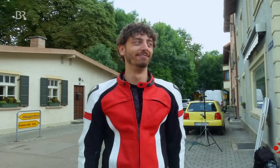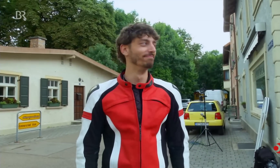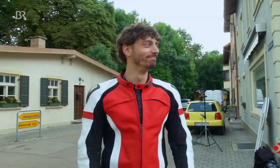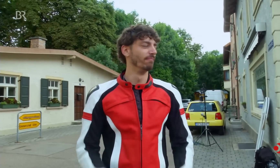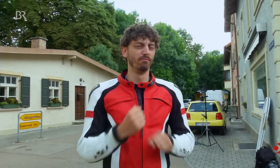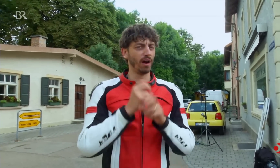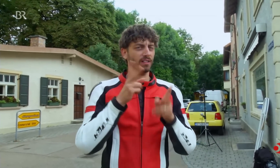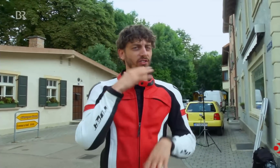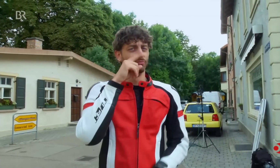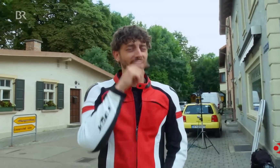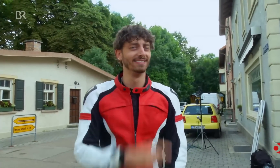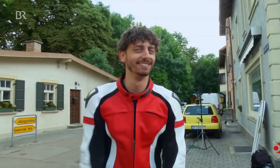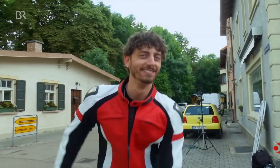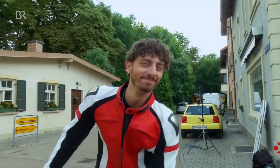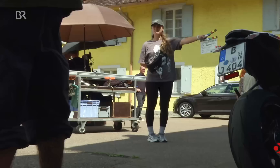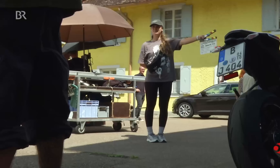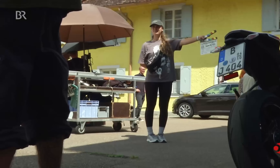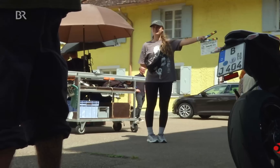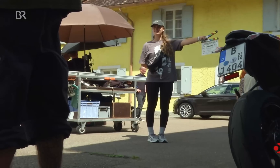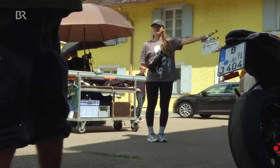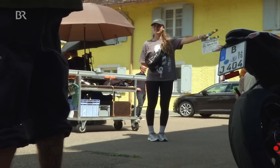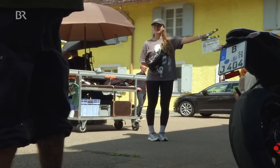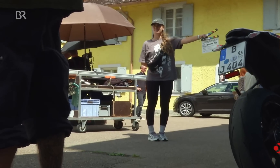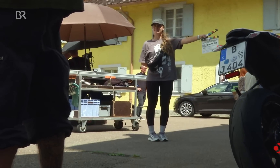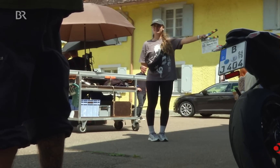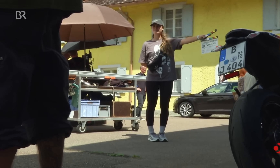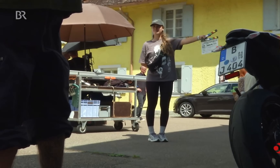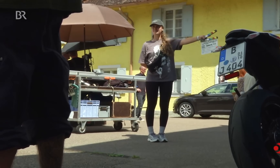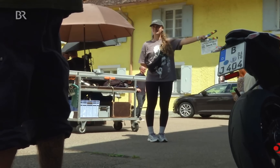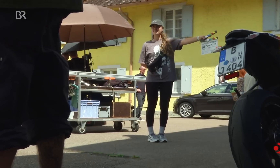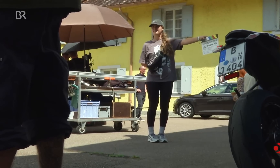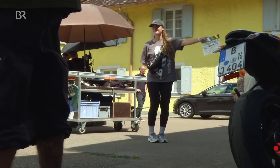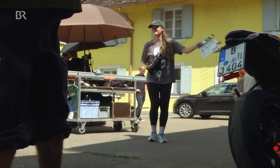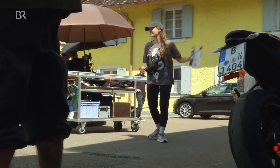Macht echt Spaß.